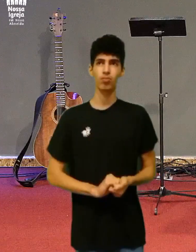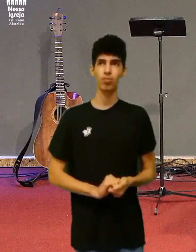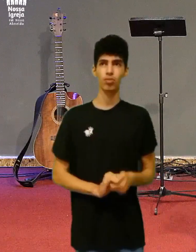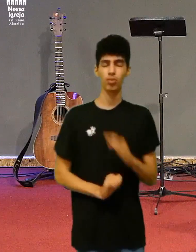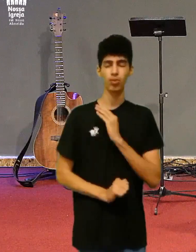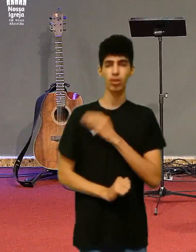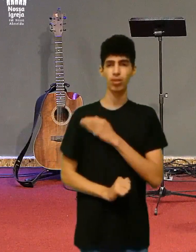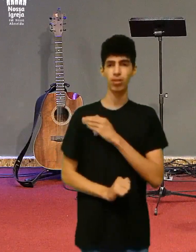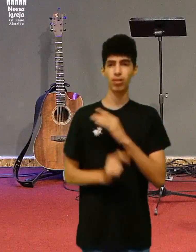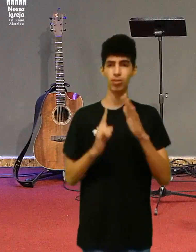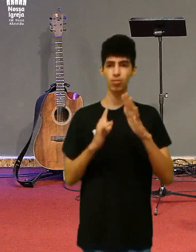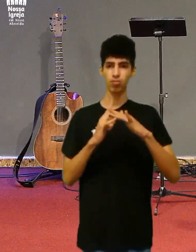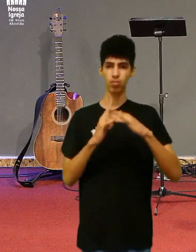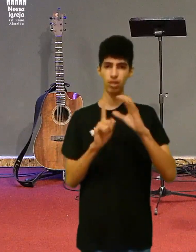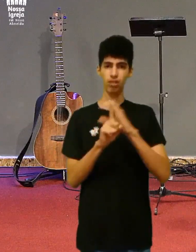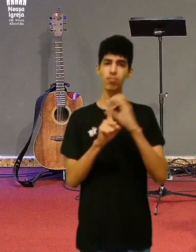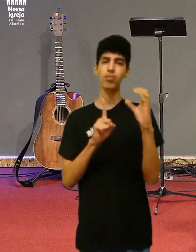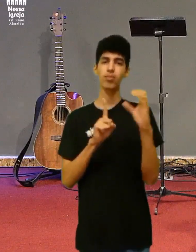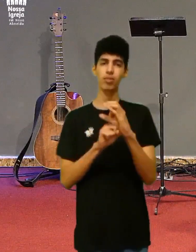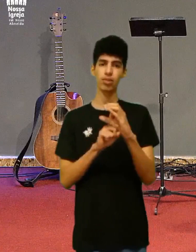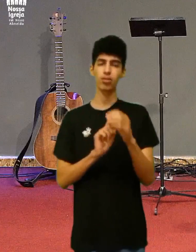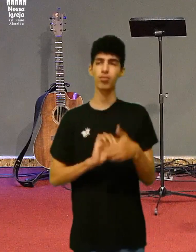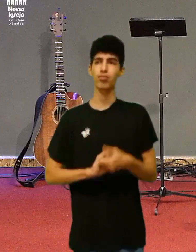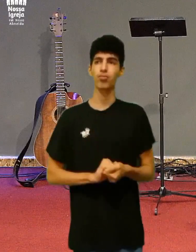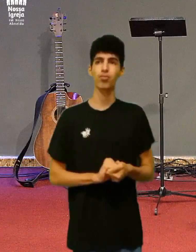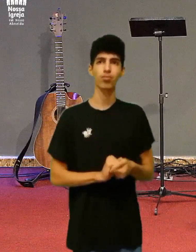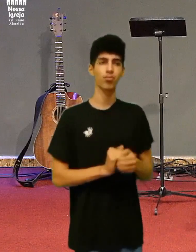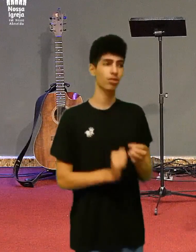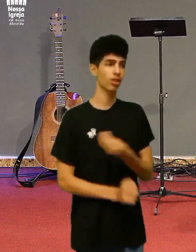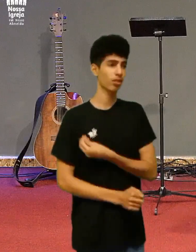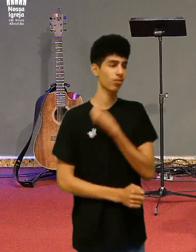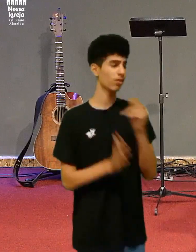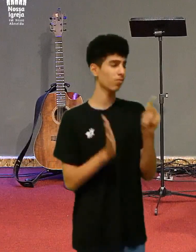mensagem depois. E que a vida do Senhor